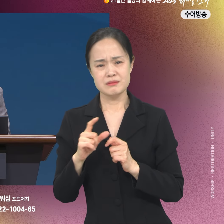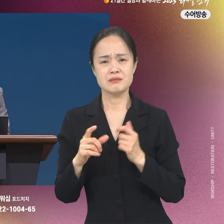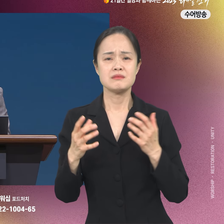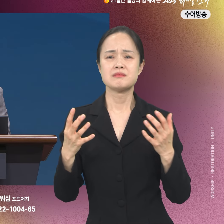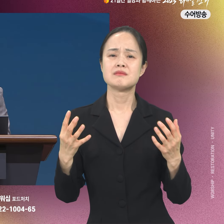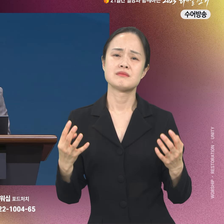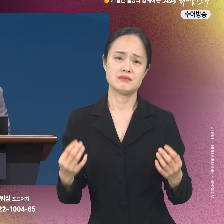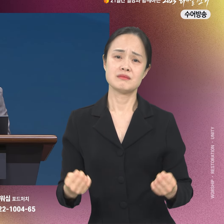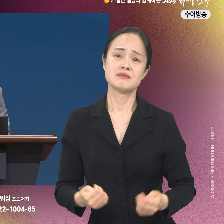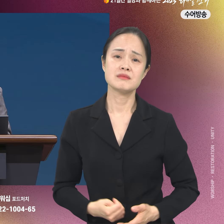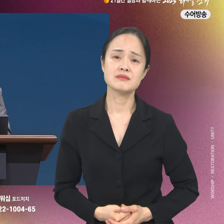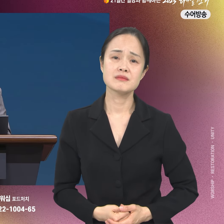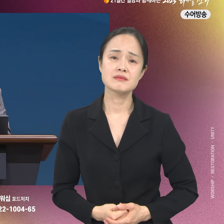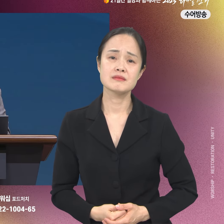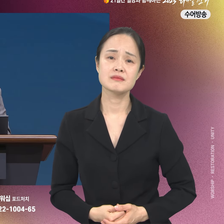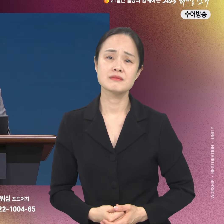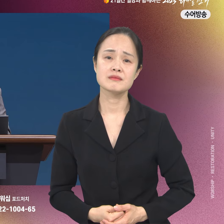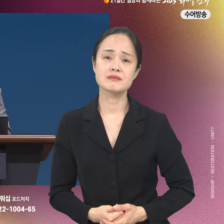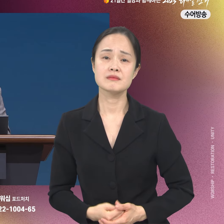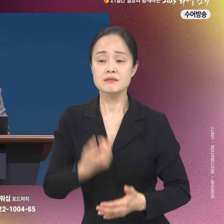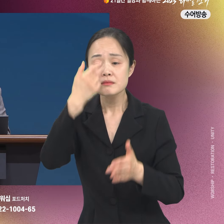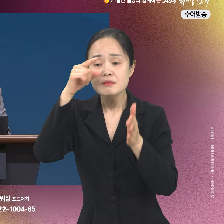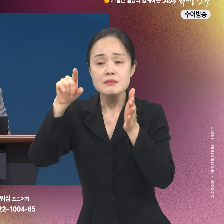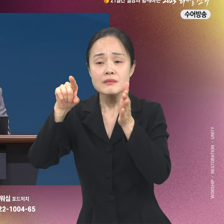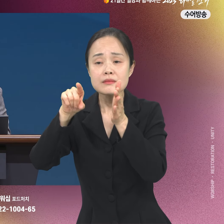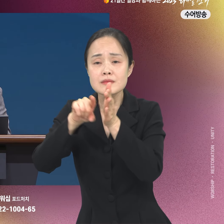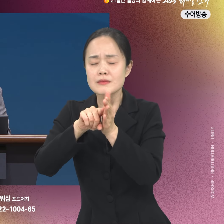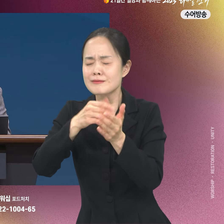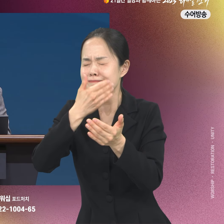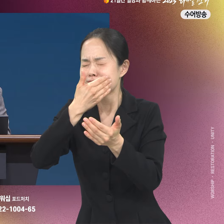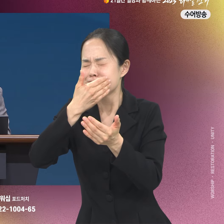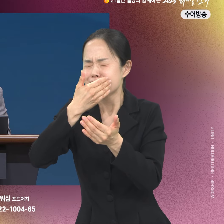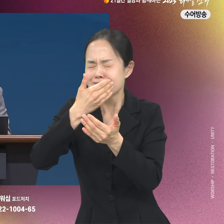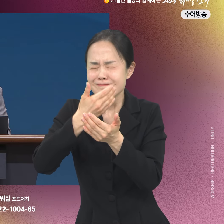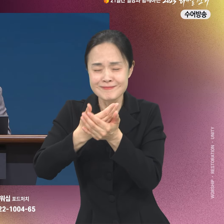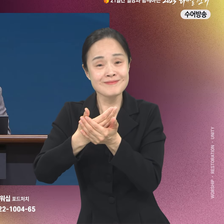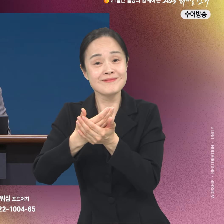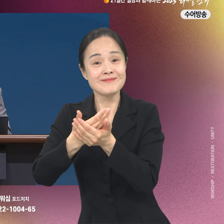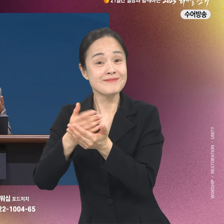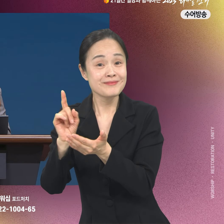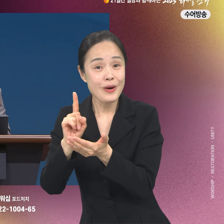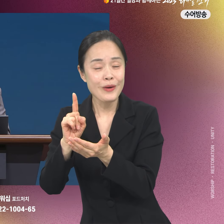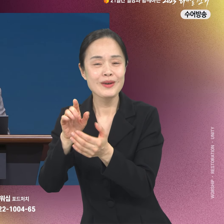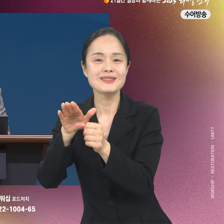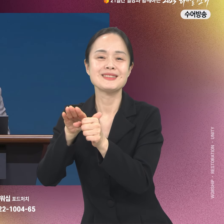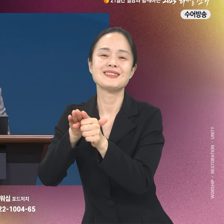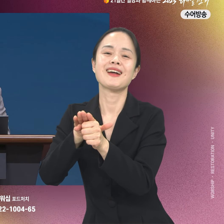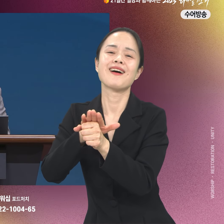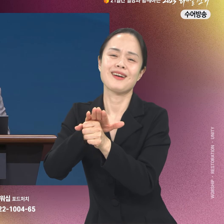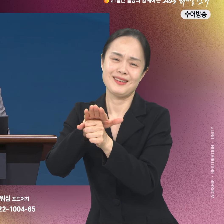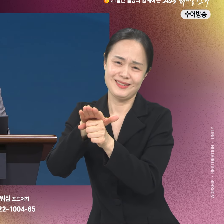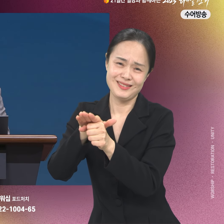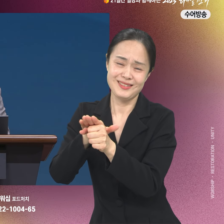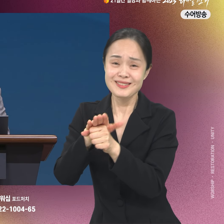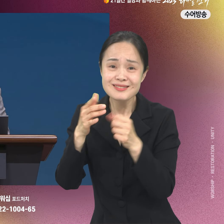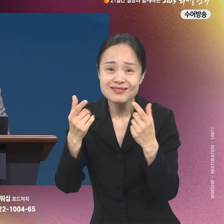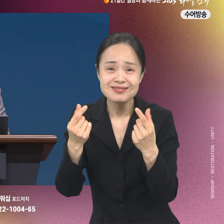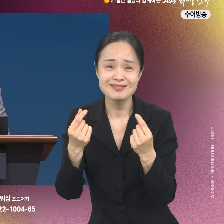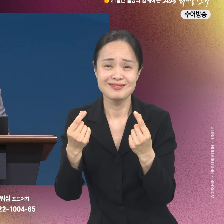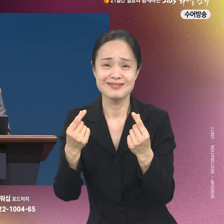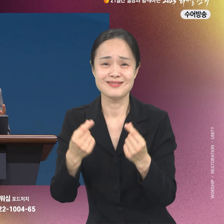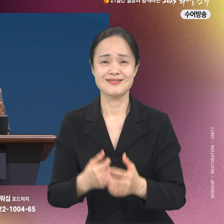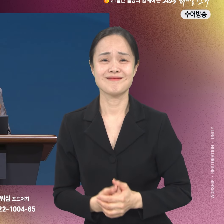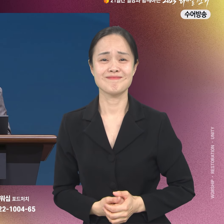근데 저는 기독교의 핵심이 뭔가요? 사랑이잖아요. 그러면 저희가 아까 말씀드린